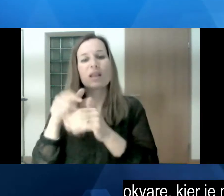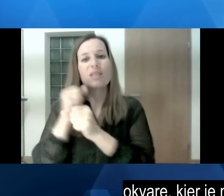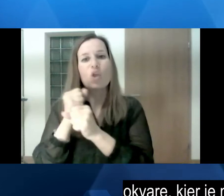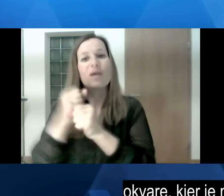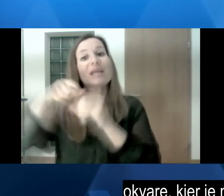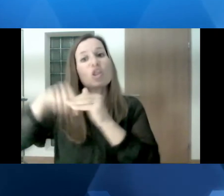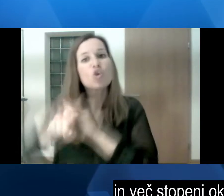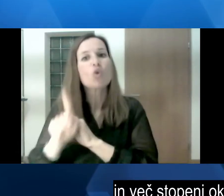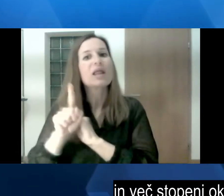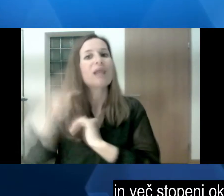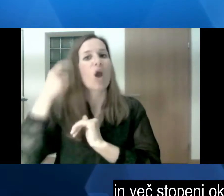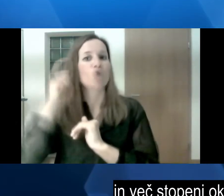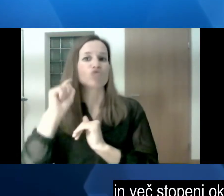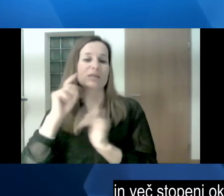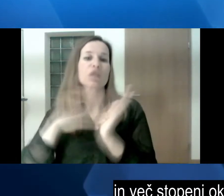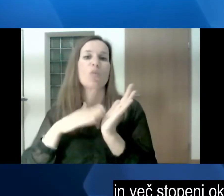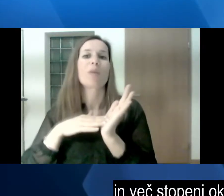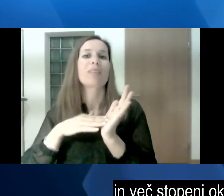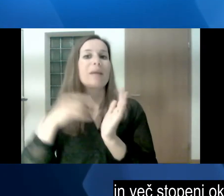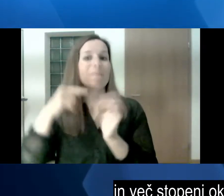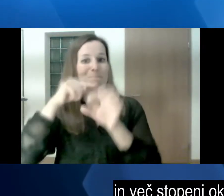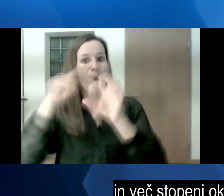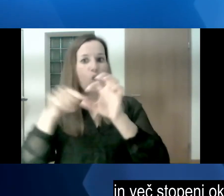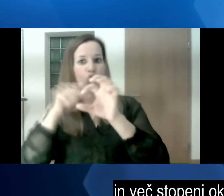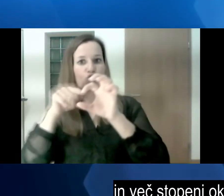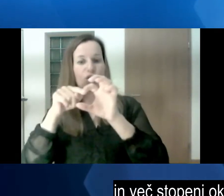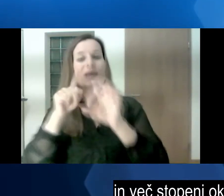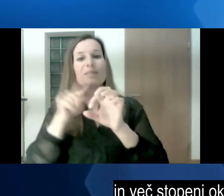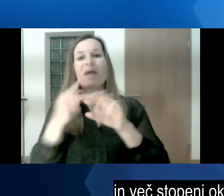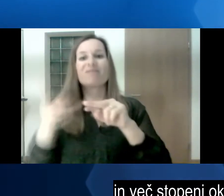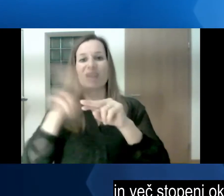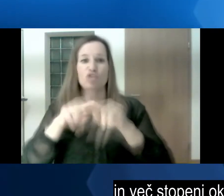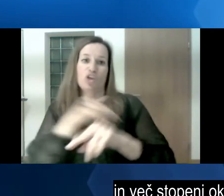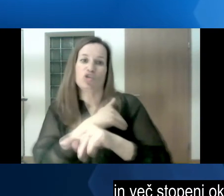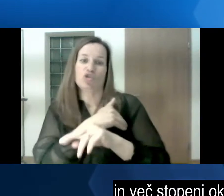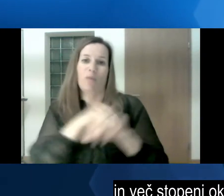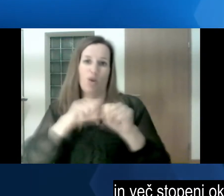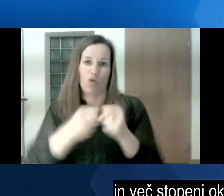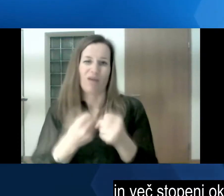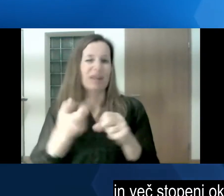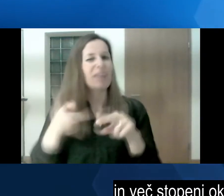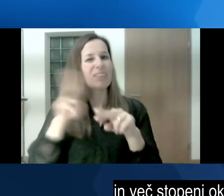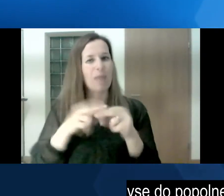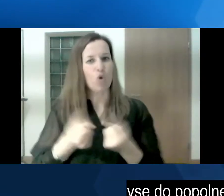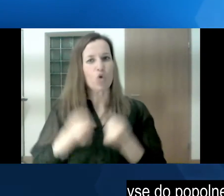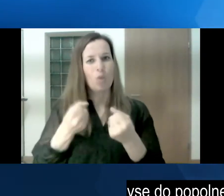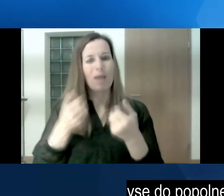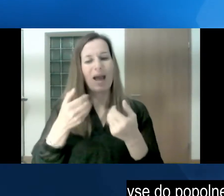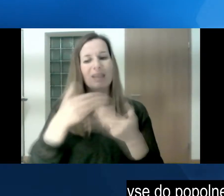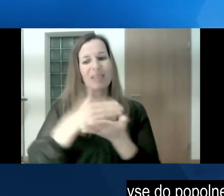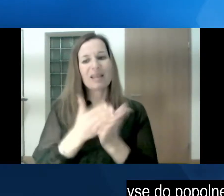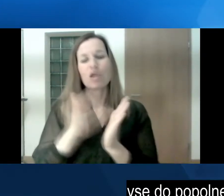pravi polžka, in pa več stopenj okvare. Najbolj groba delitev je blaga, srednja in huda, vse